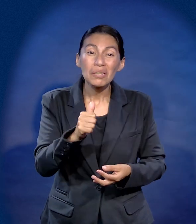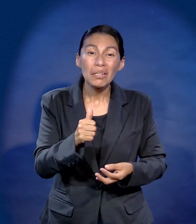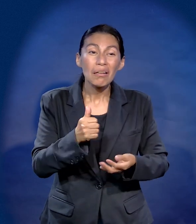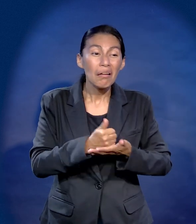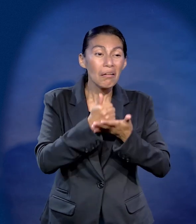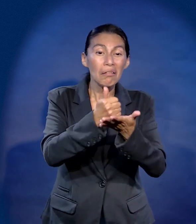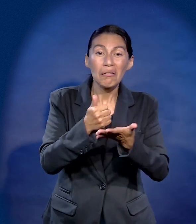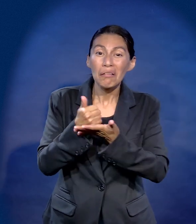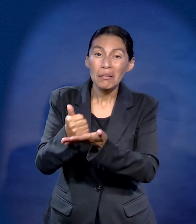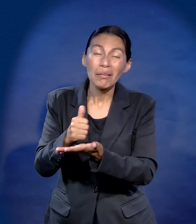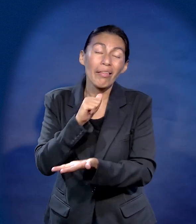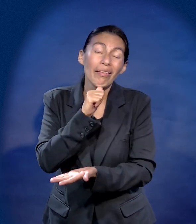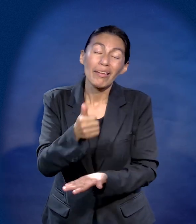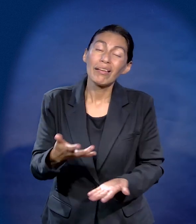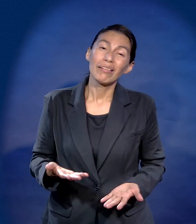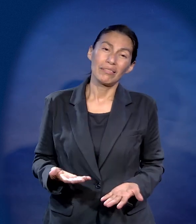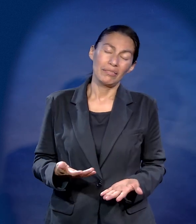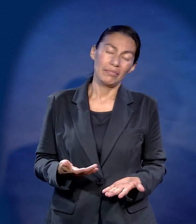nada.